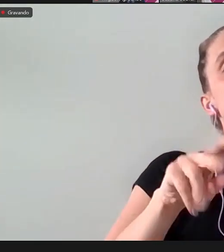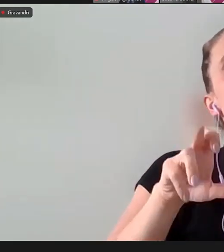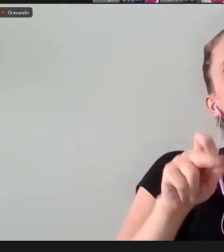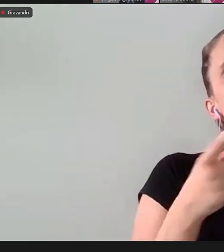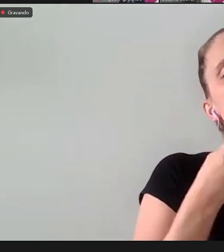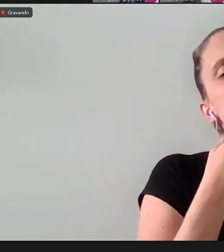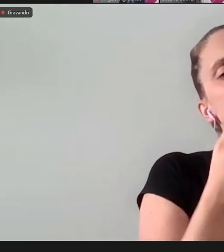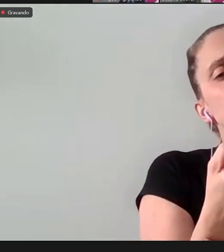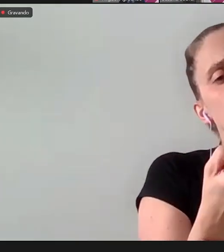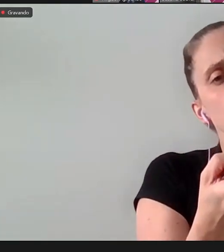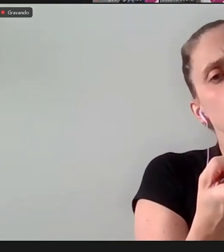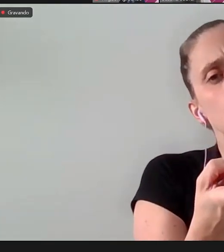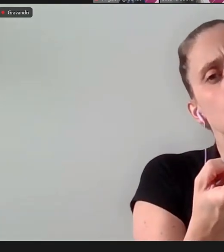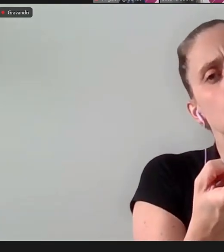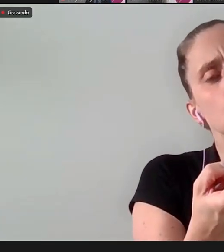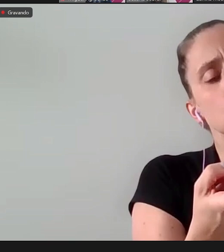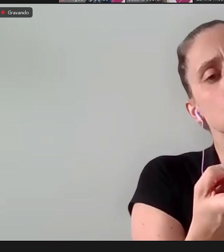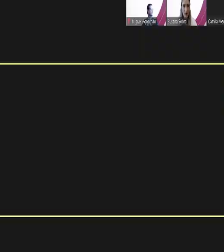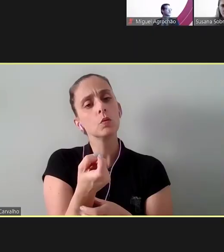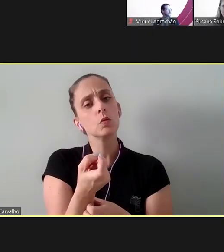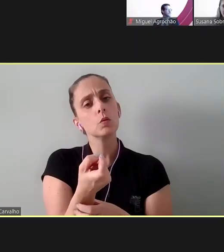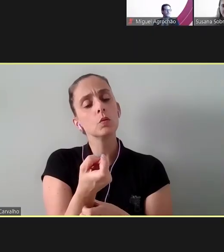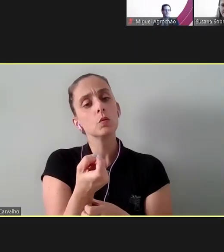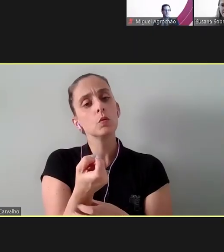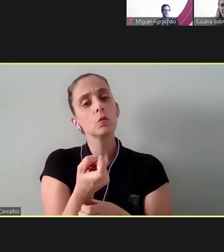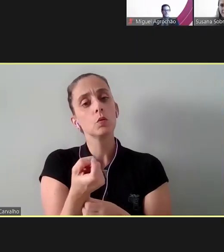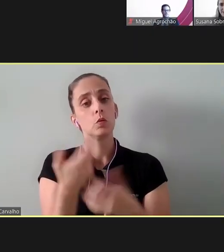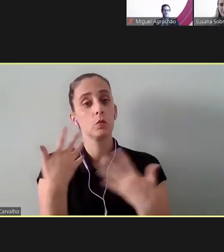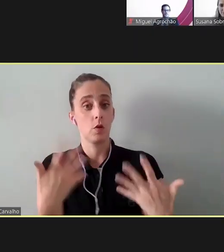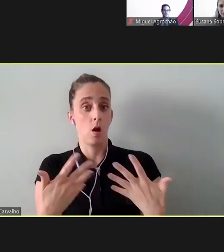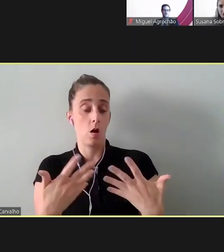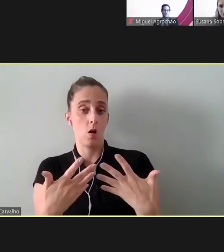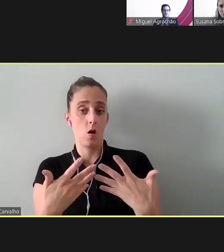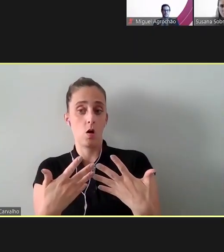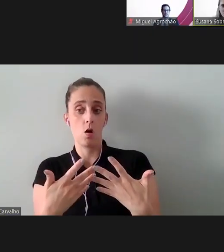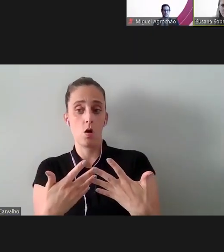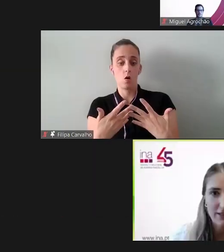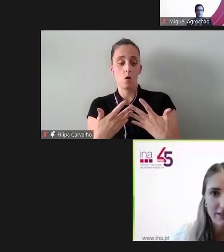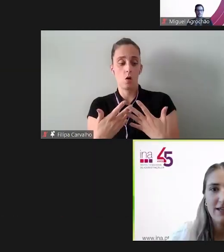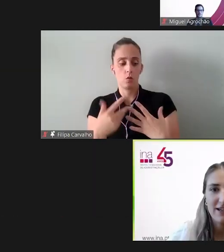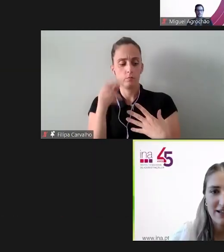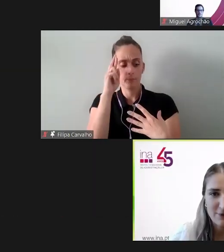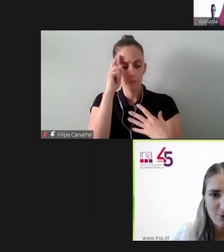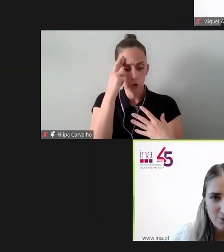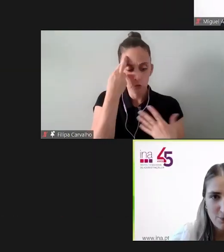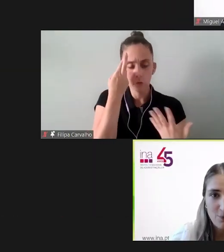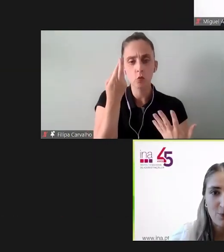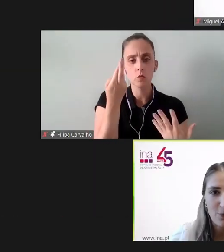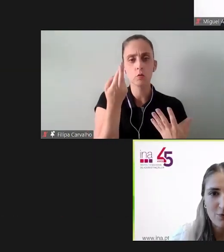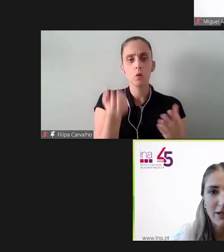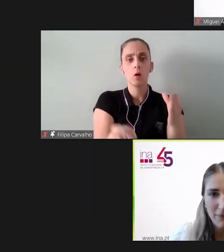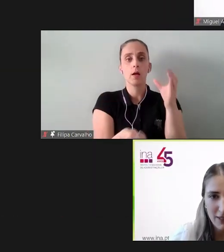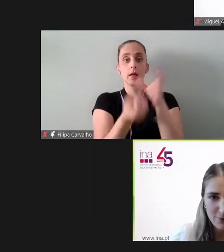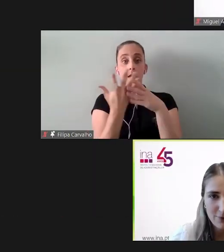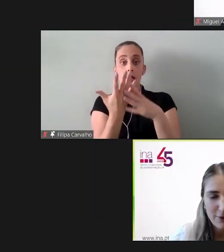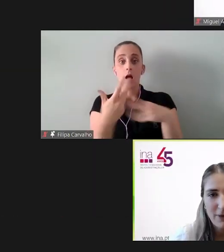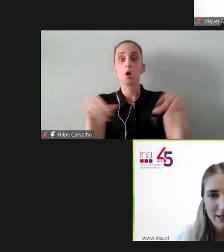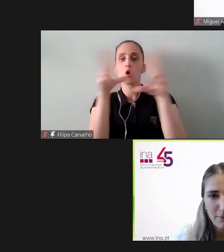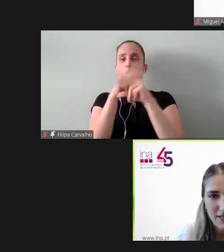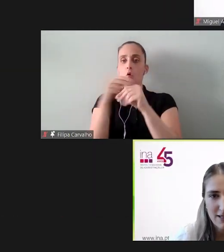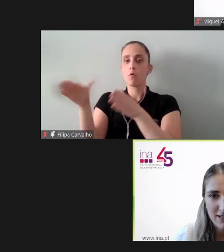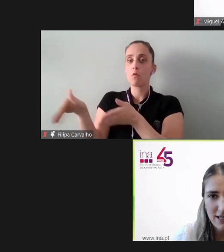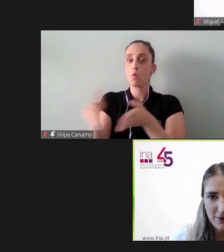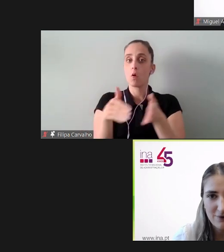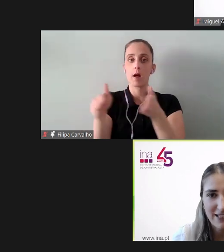perguntava-lhe se neste esforço agora de tentar construir um novo caminho